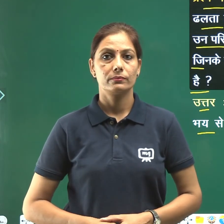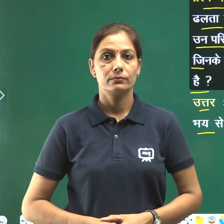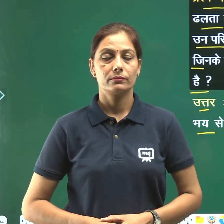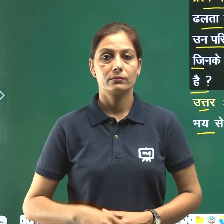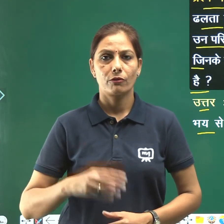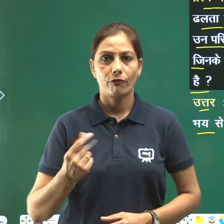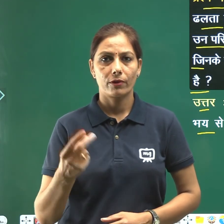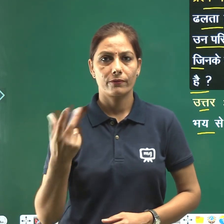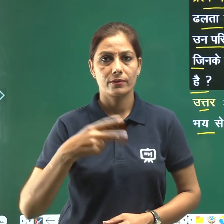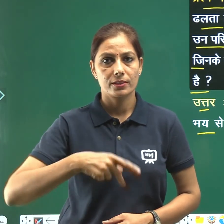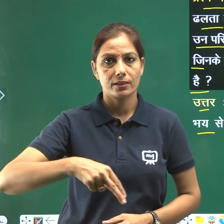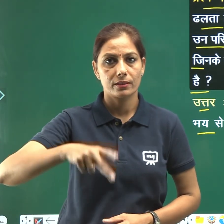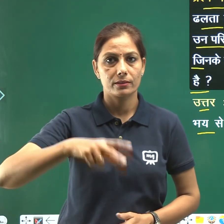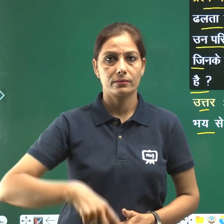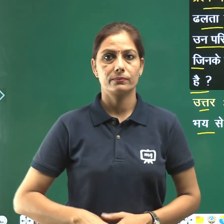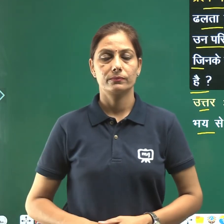जल्दी चलता है,